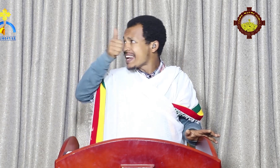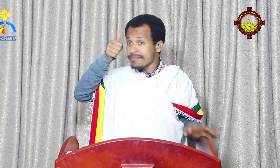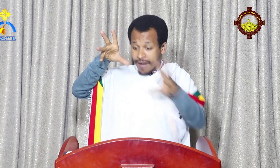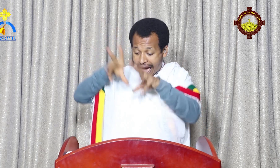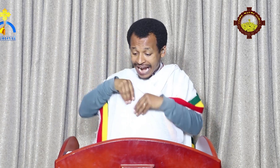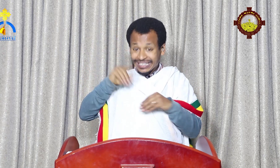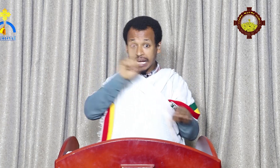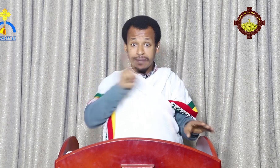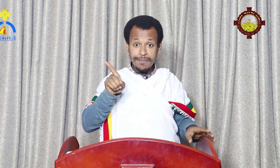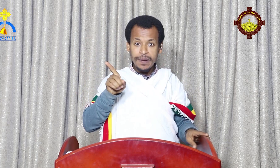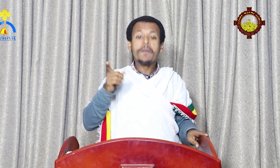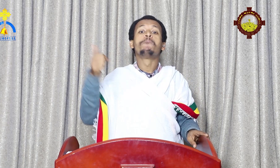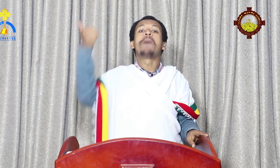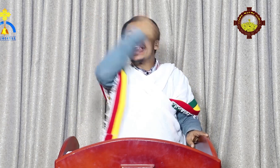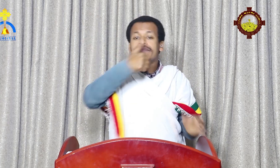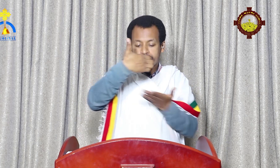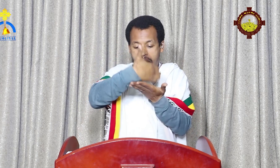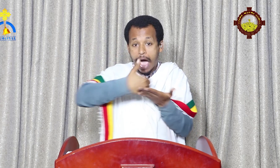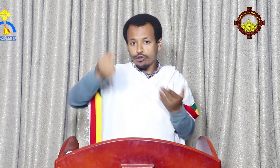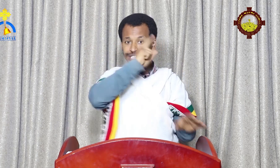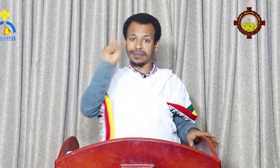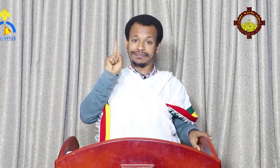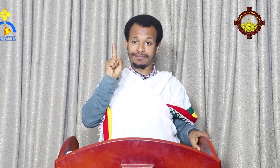ከማንም አልተቀበልም፣ ማንም አይወስድበትም።